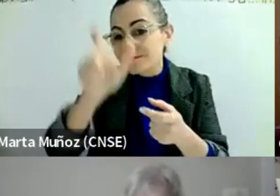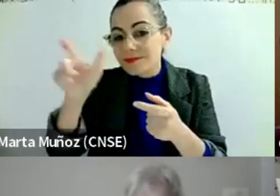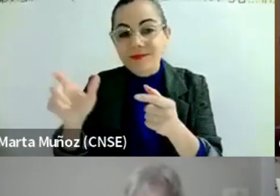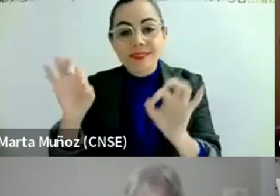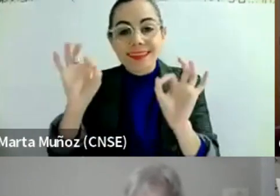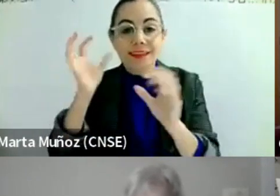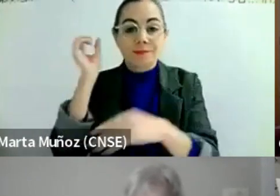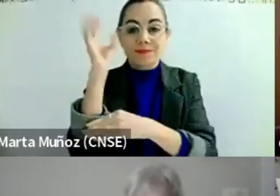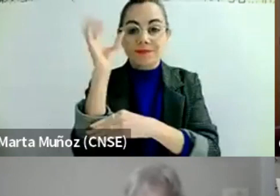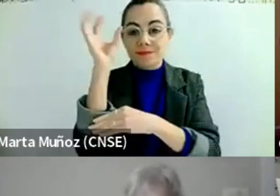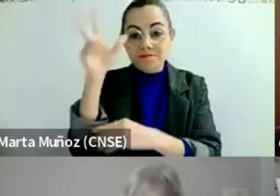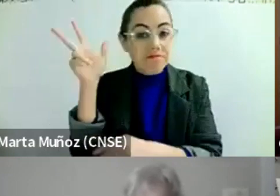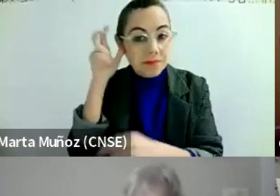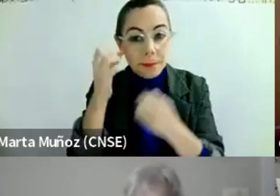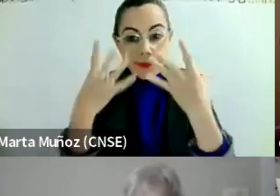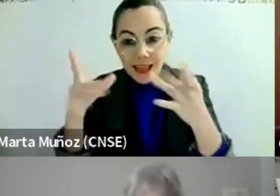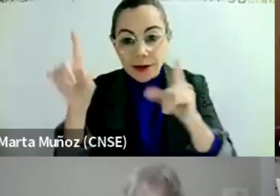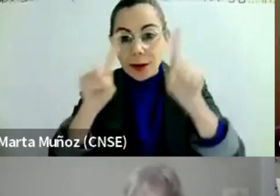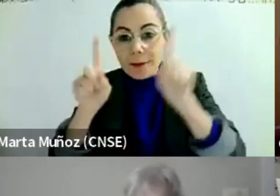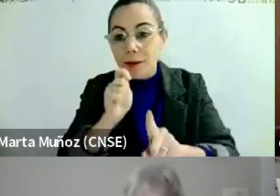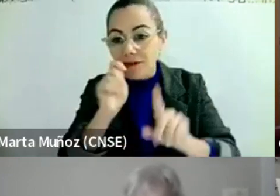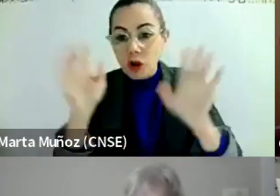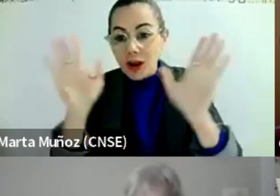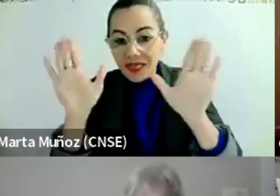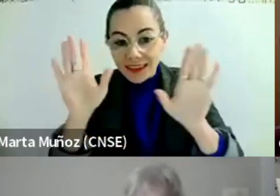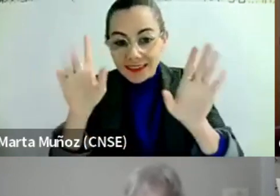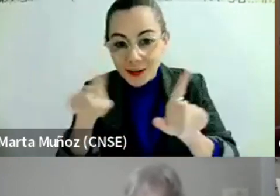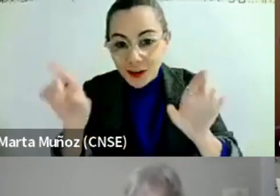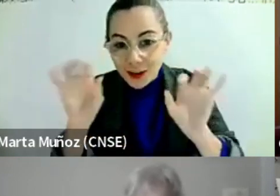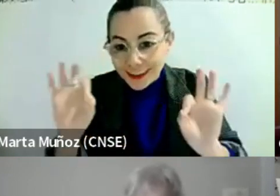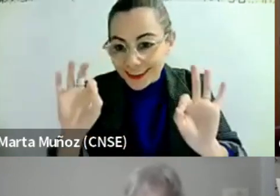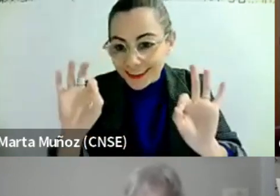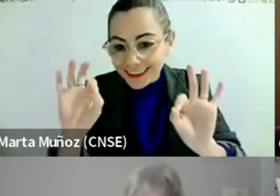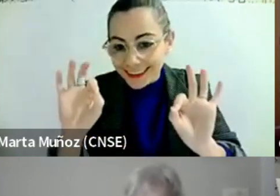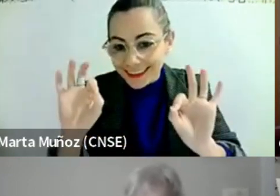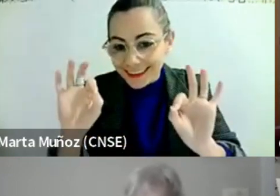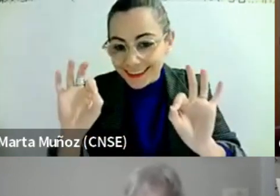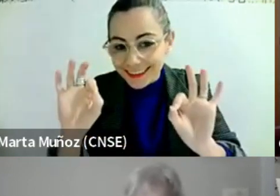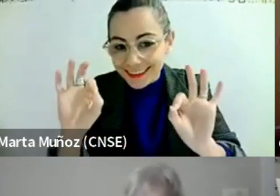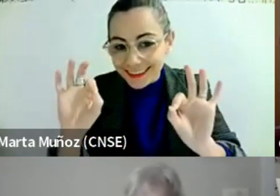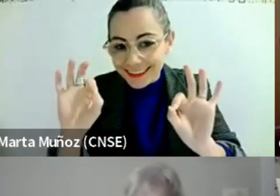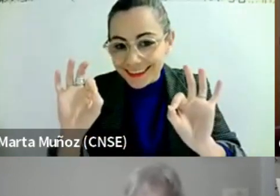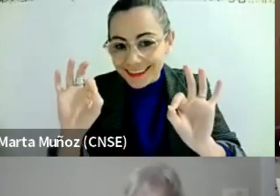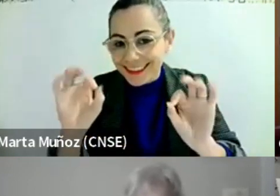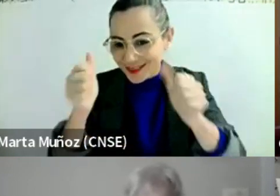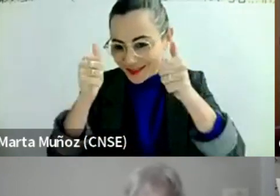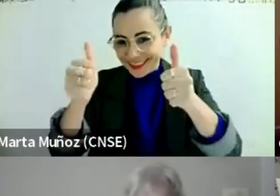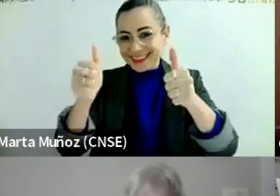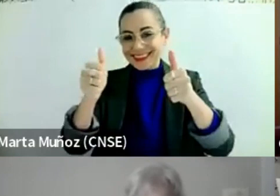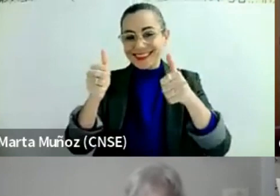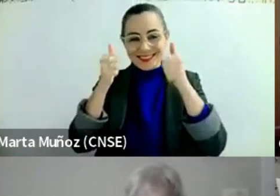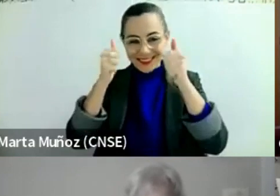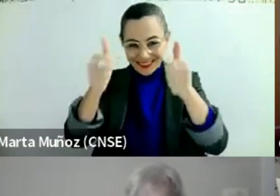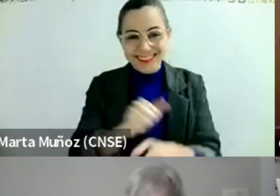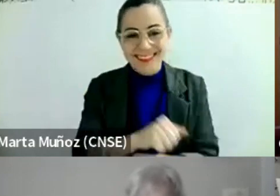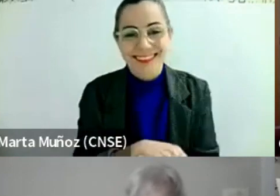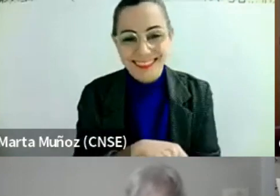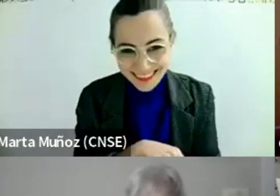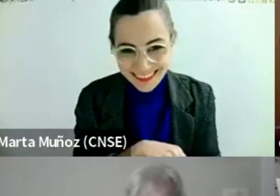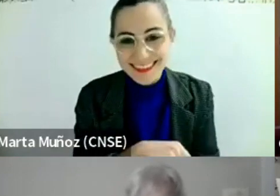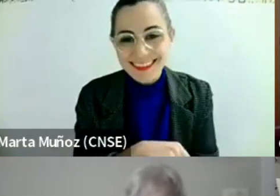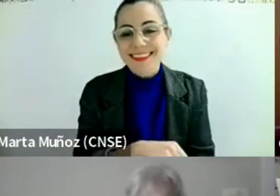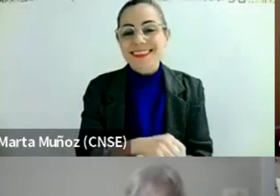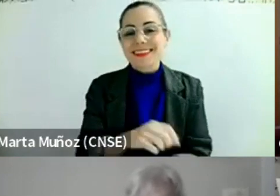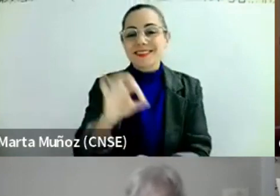Fenomenal. Pues tenemos intérpretes, entiendo que se está escuchando todo bien, que no hay ningún ruido